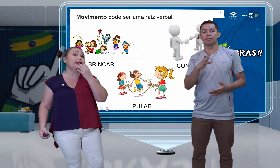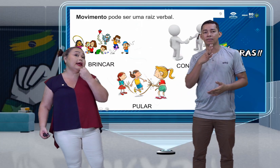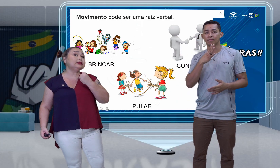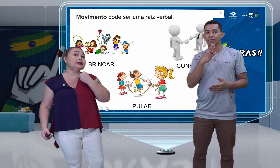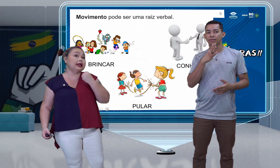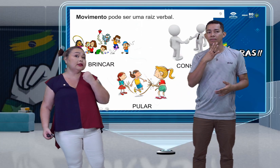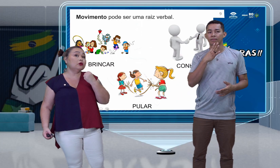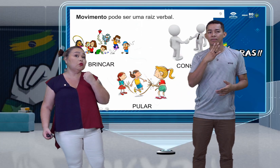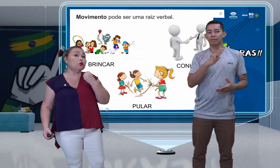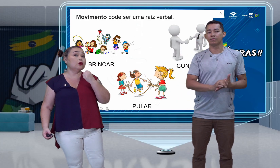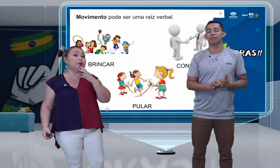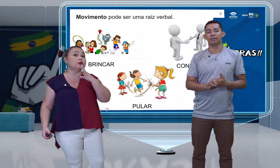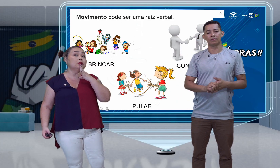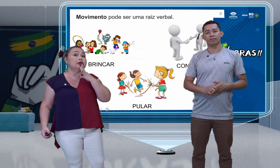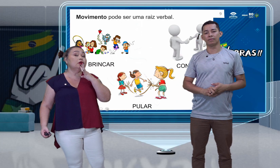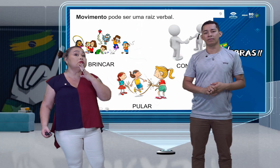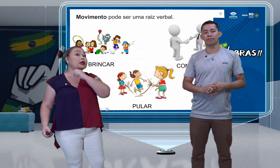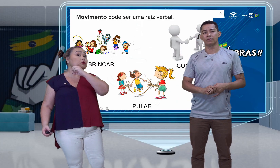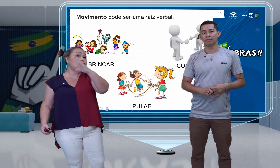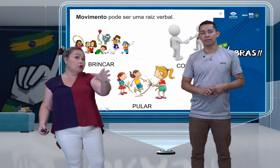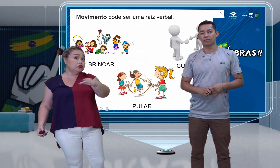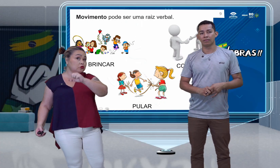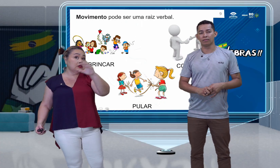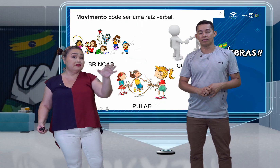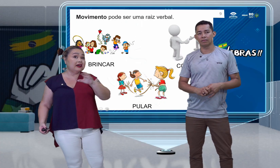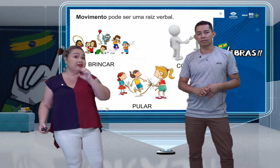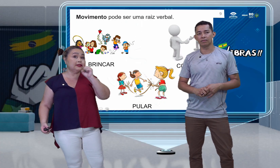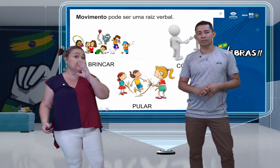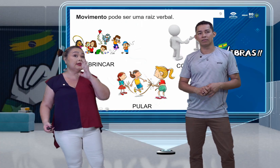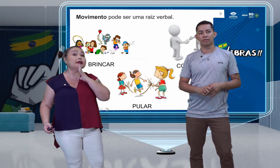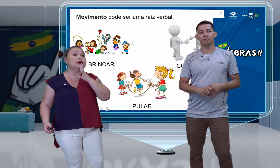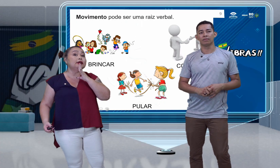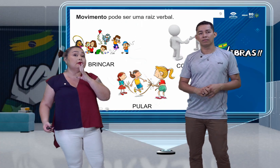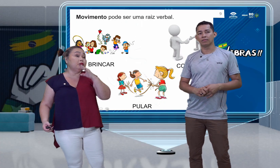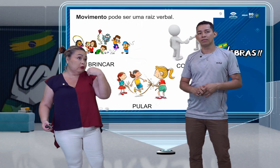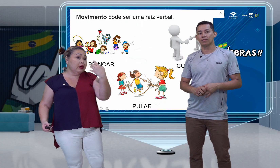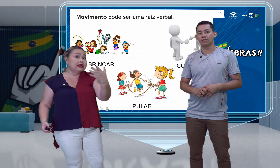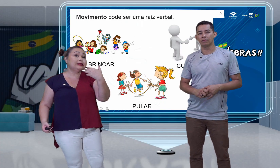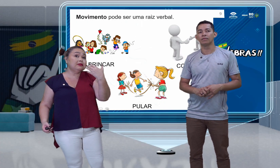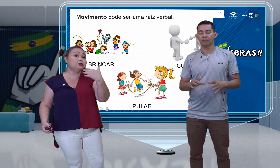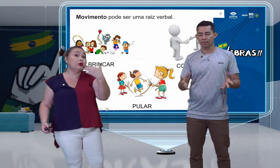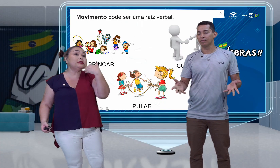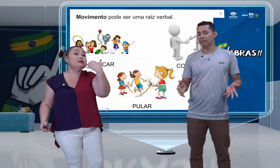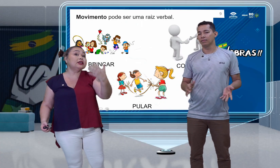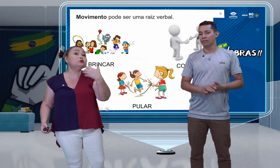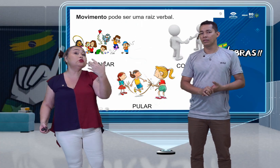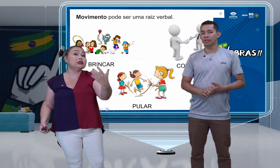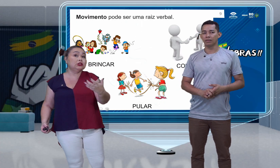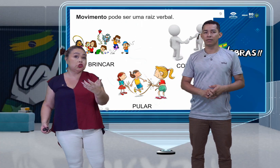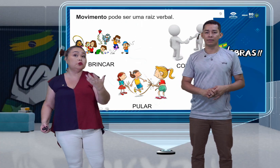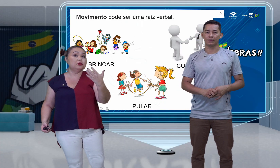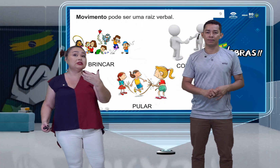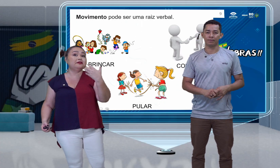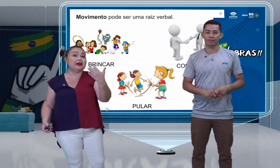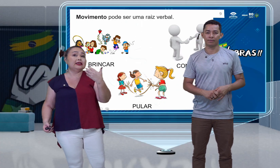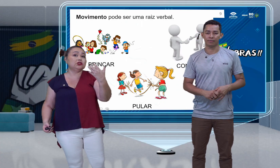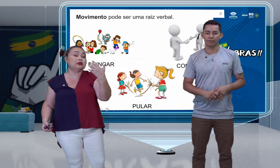é atrelado ao corpo. Não tem um outro que vá fazer com esse mesmo sentido, por isso que fala a questão da